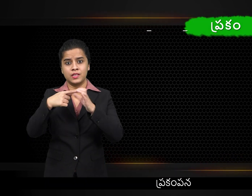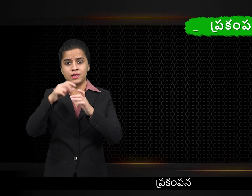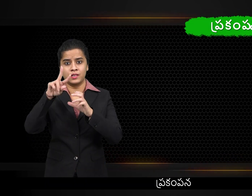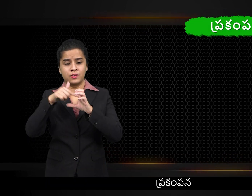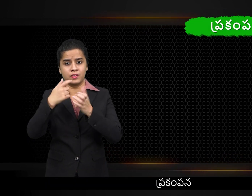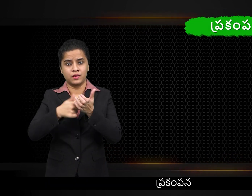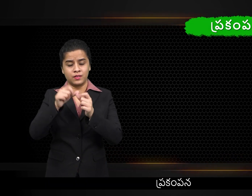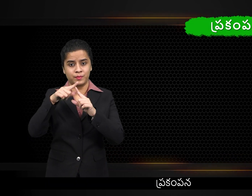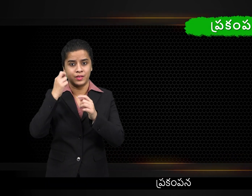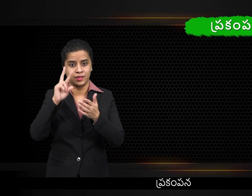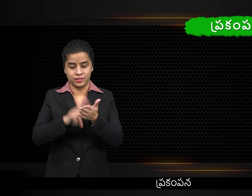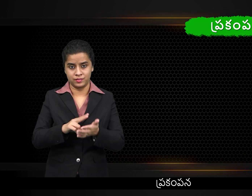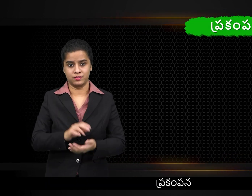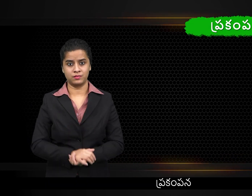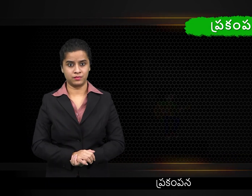ప్రకంపన